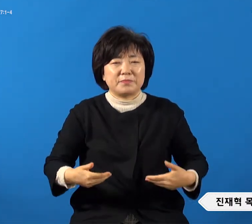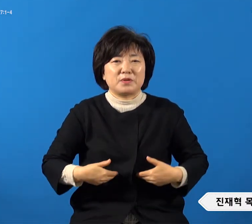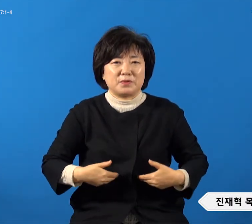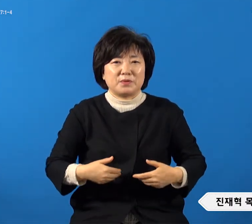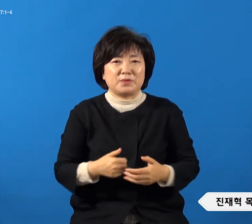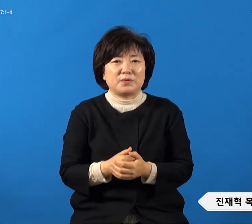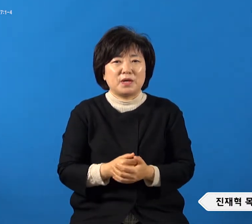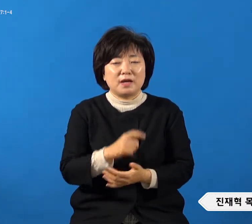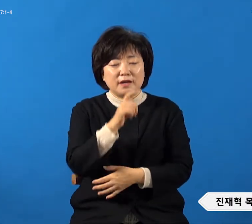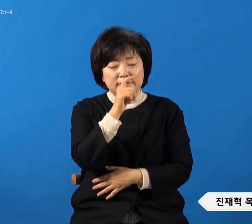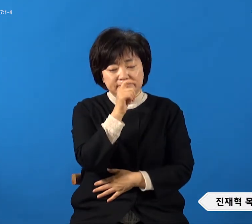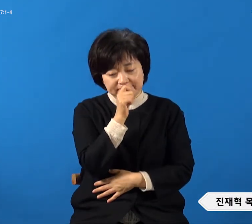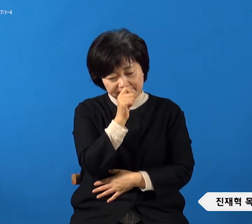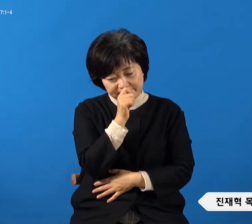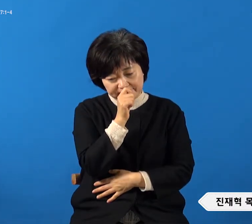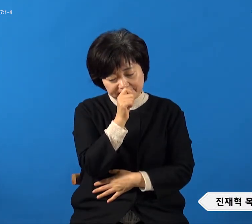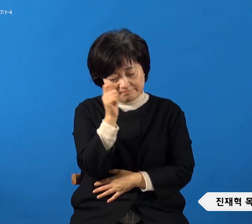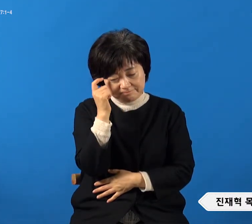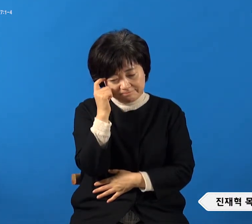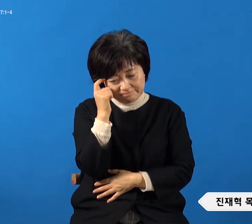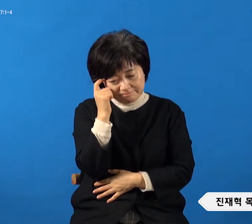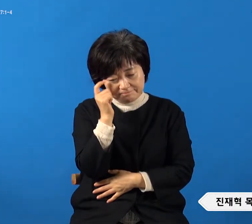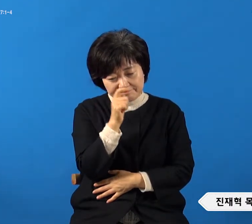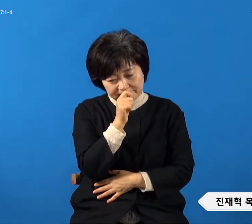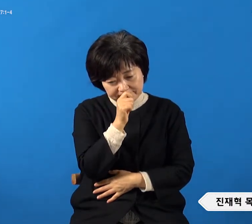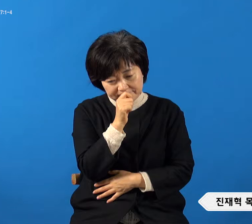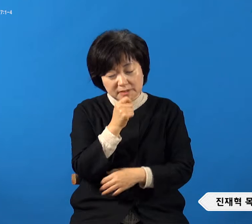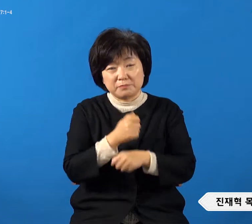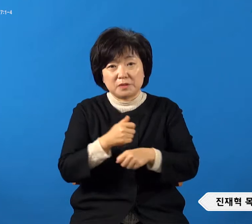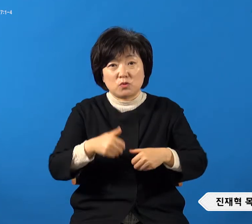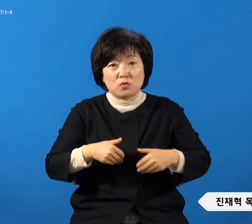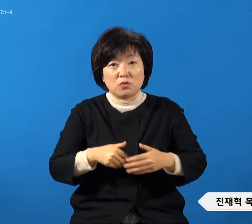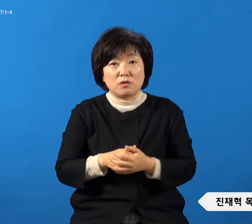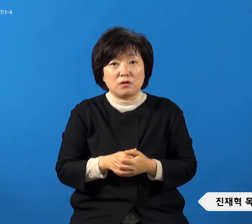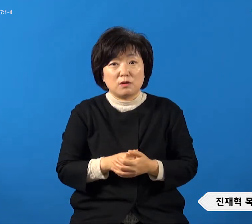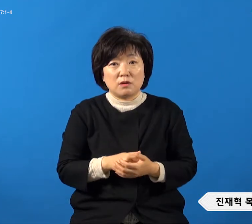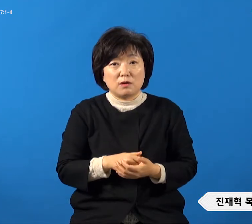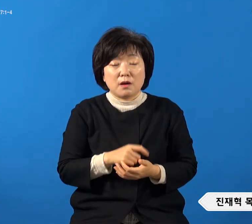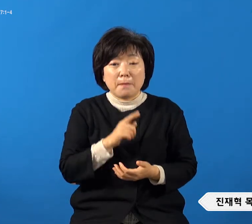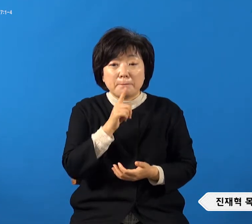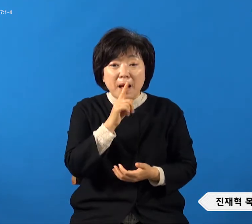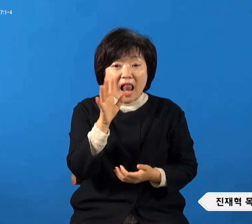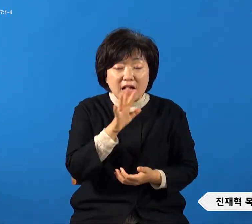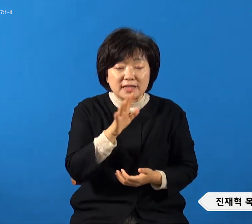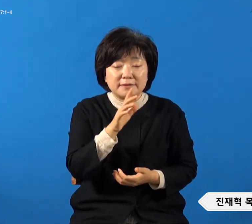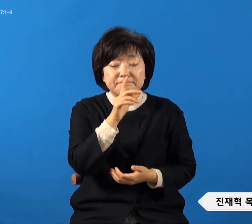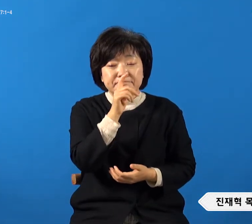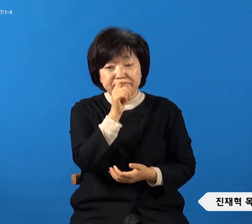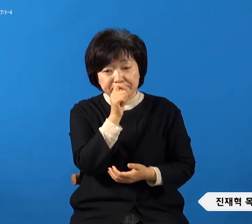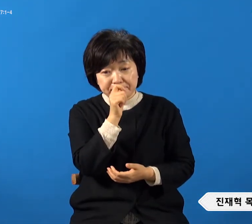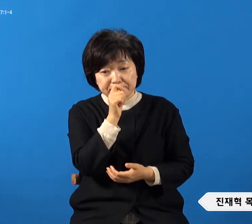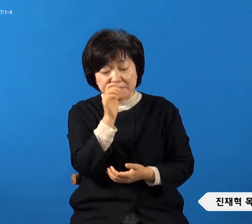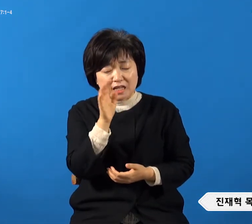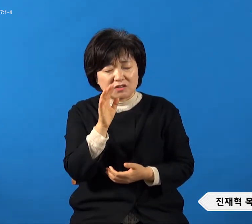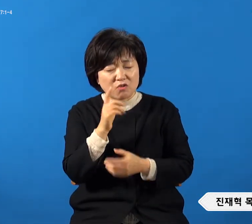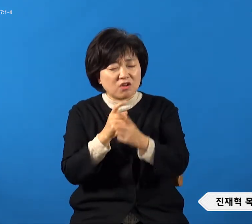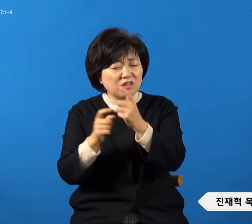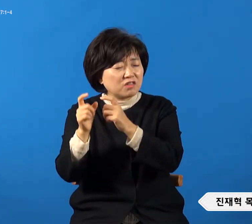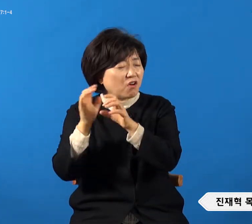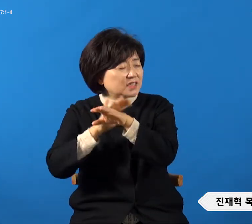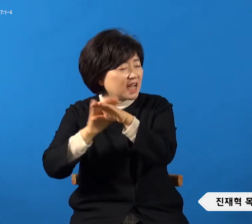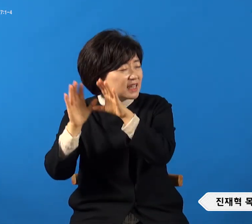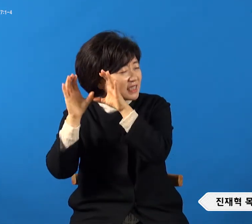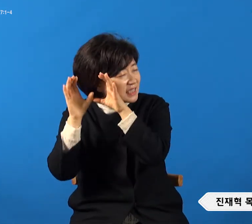필요합니다. 침묵함이 필요합니다. 침묵한다는 것은 말을 안 하는 것이 중요한 것이 아니라 더 잘